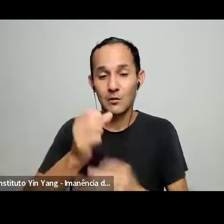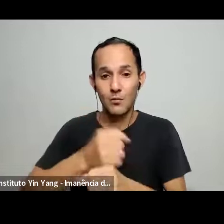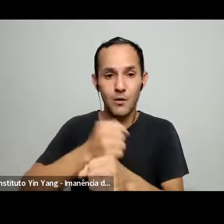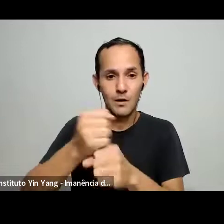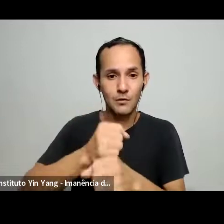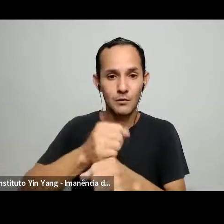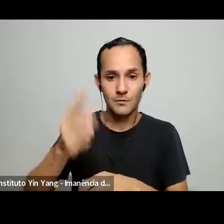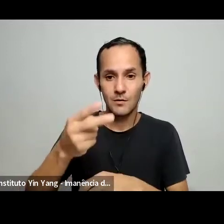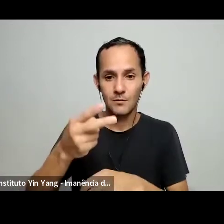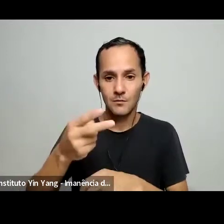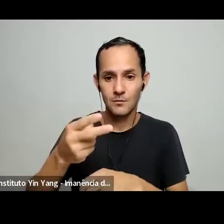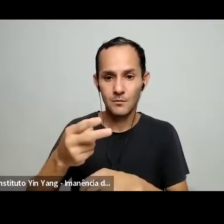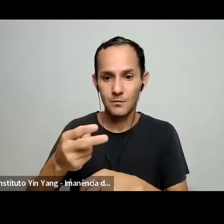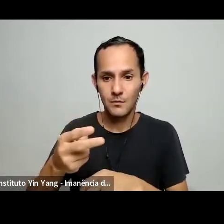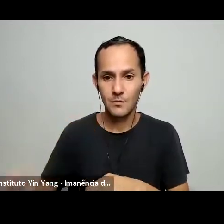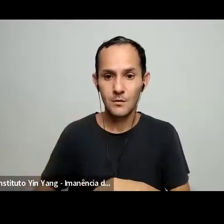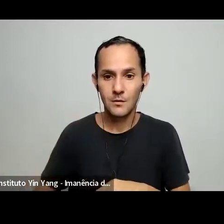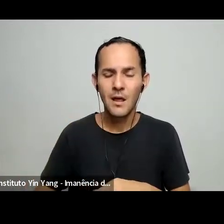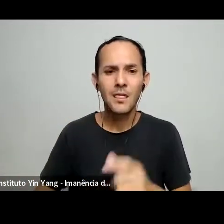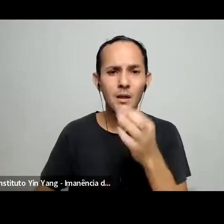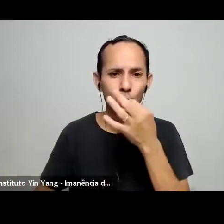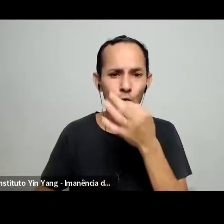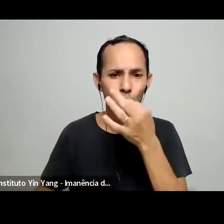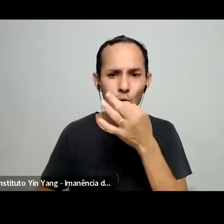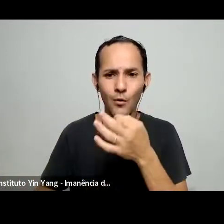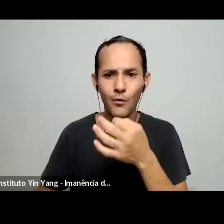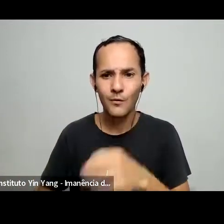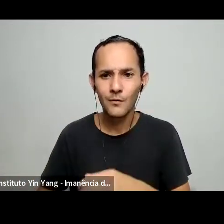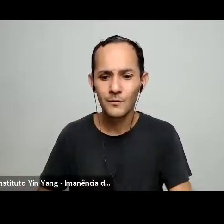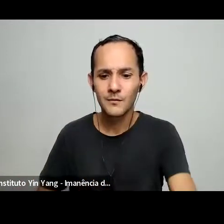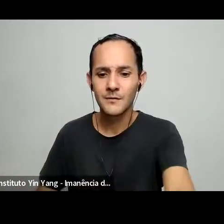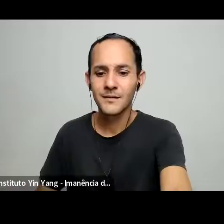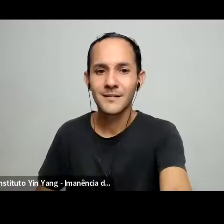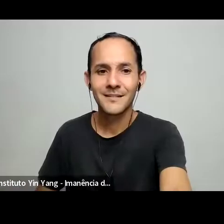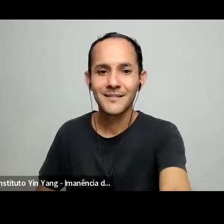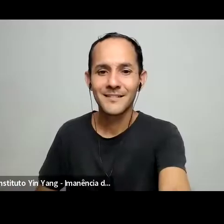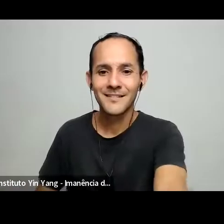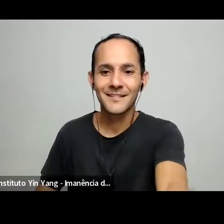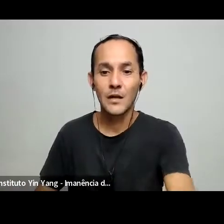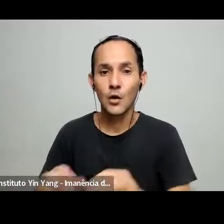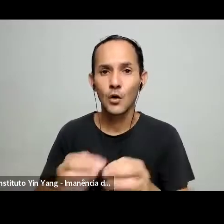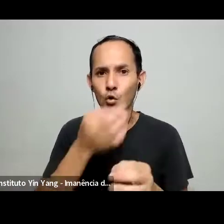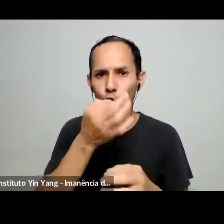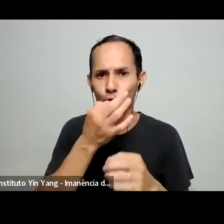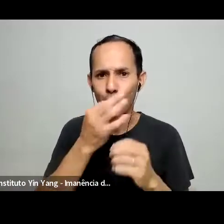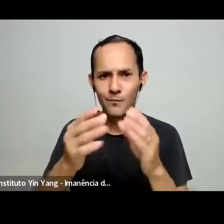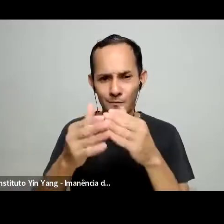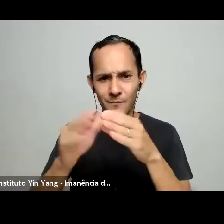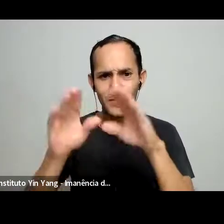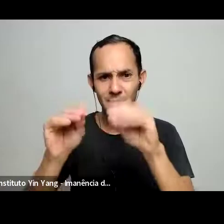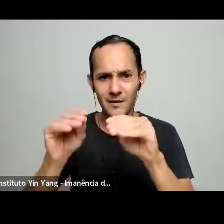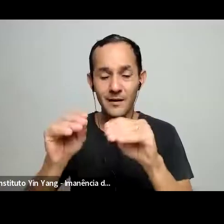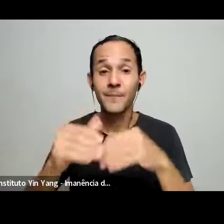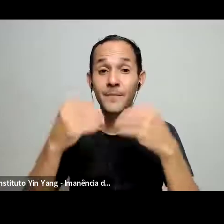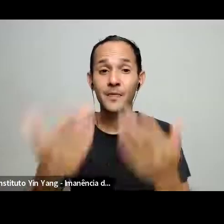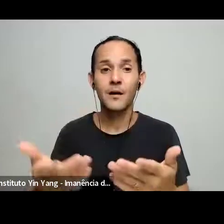ouvi, Então, gente. tem um áudio aberto, se o pessoal puder cuidar disso, por gentileza. É,